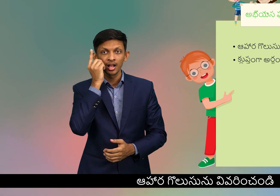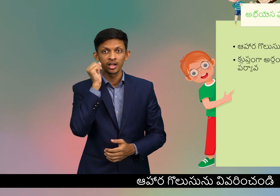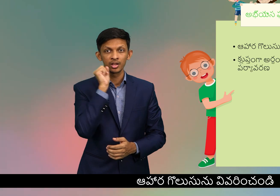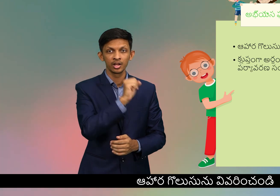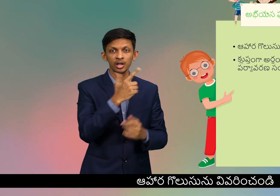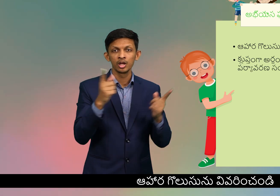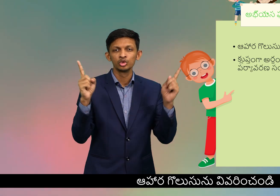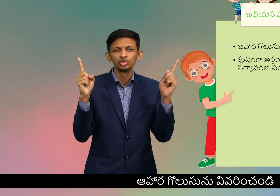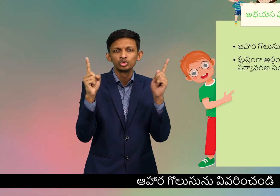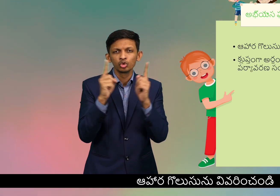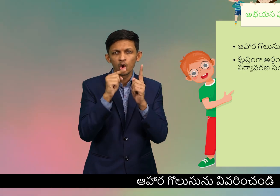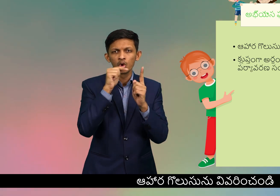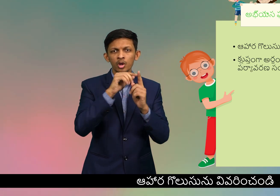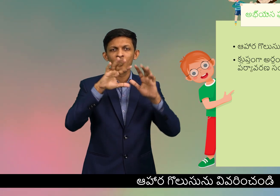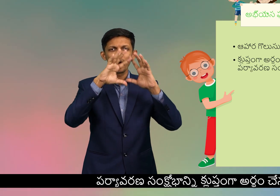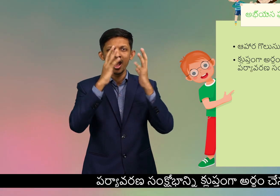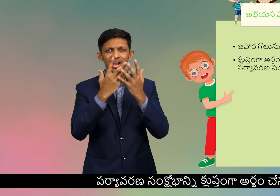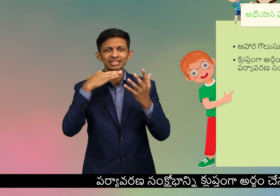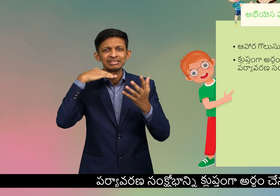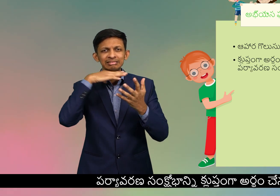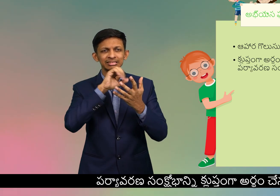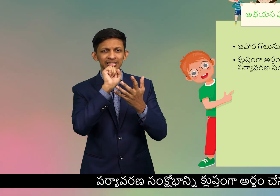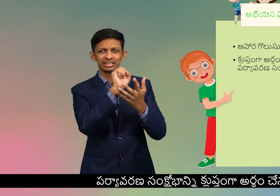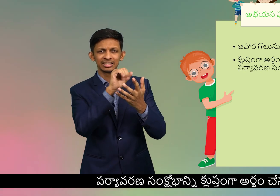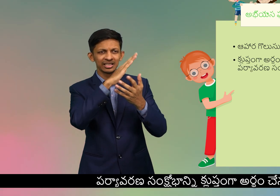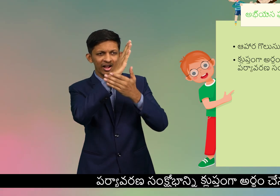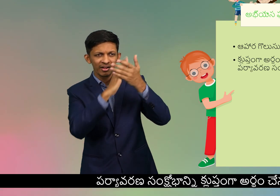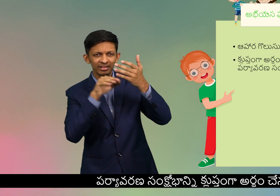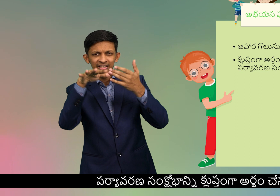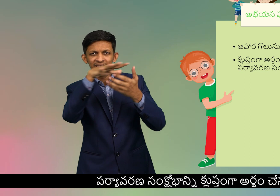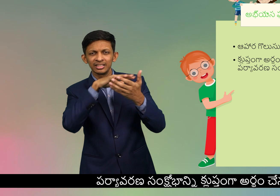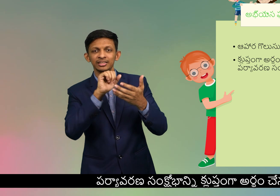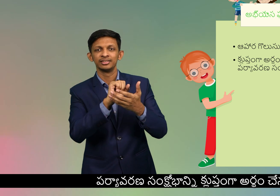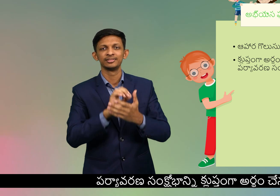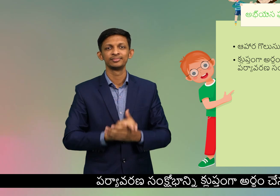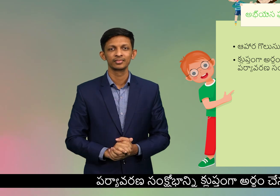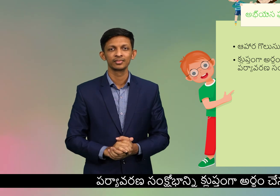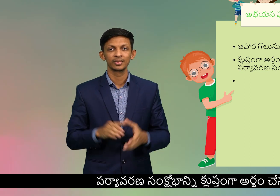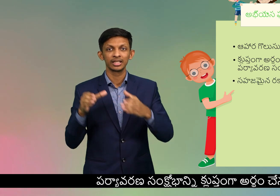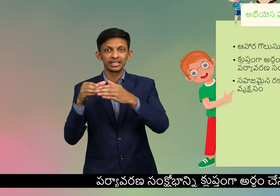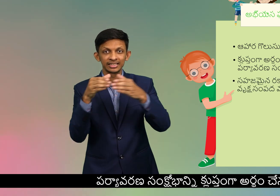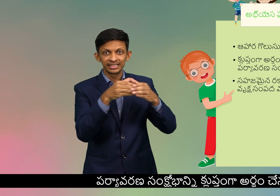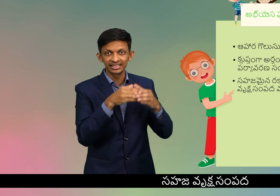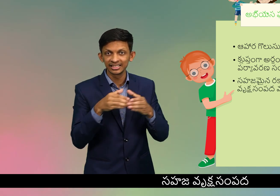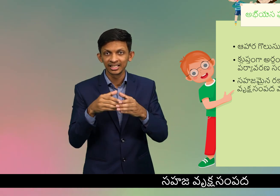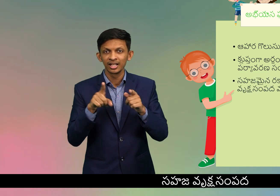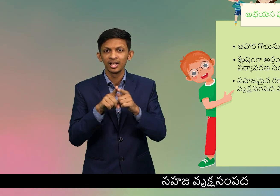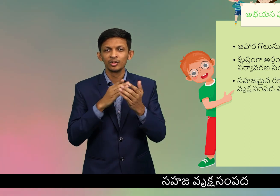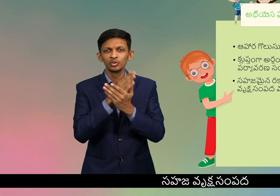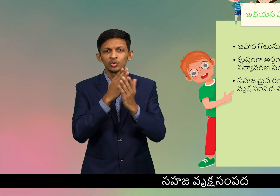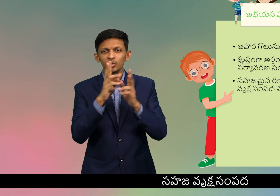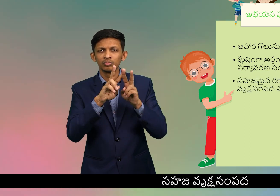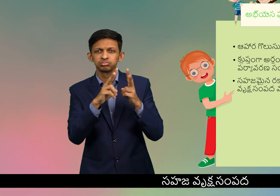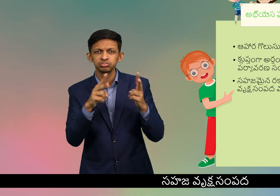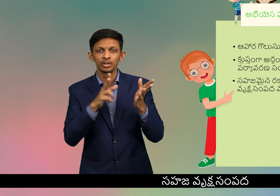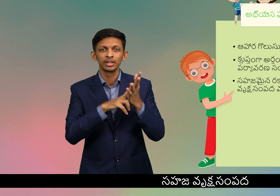ఆహార గొలుసును వివరించండి. పర్యావరణ సంక్షోభాన్ని క్లుప్తంగా అర్థం చేసుకోండి. సహజ వృక్ష